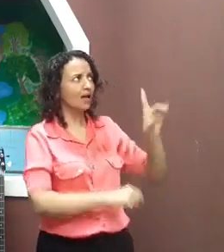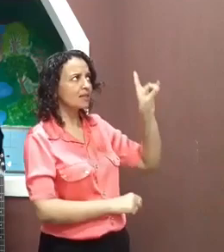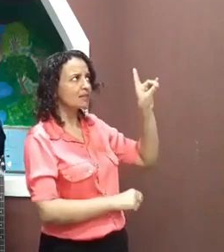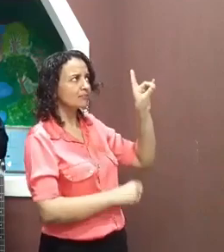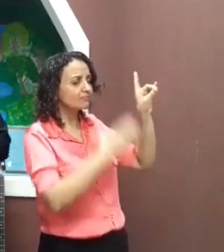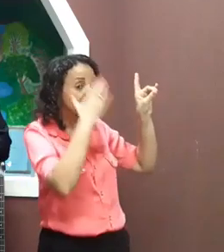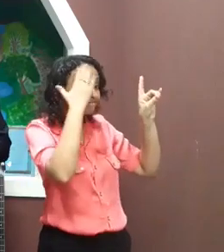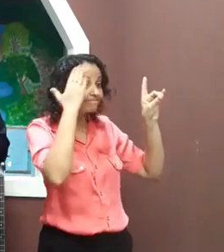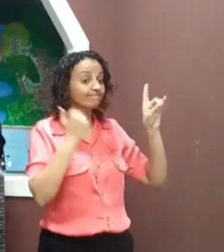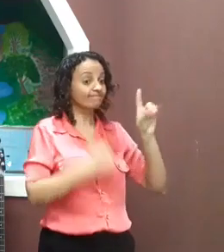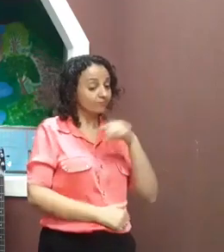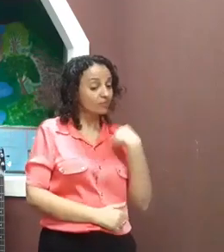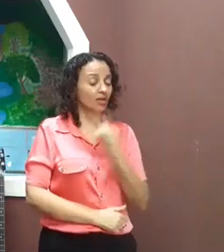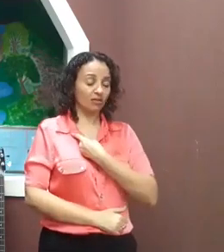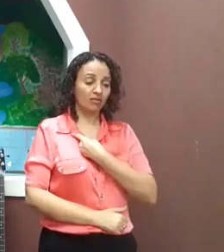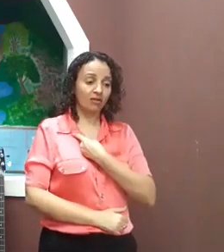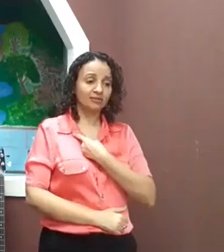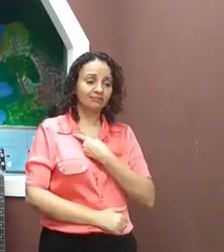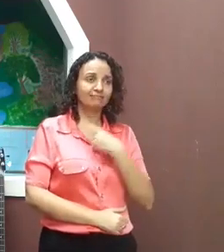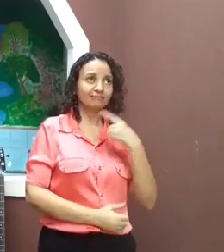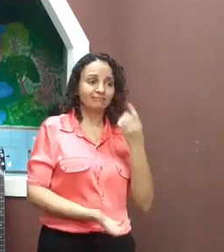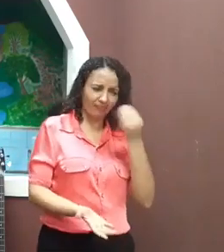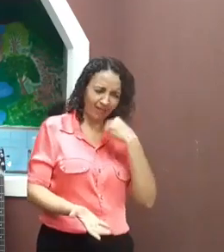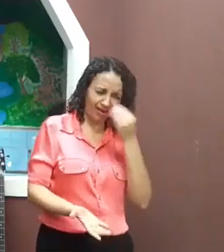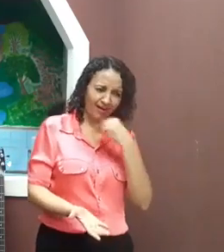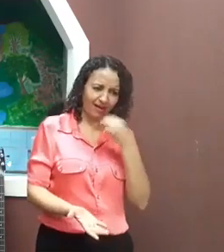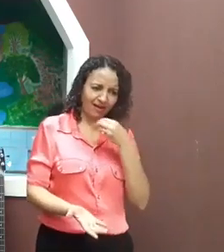atribuiu individualmente para a